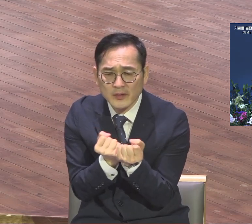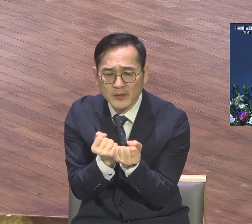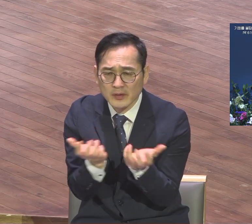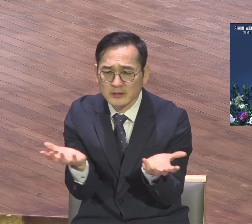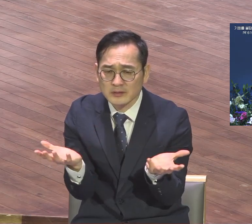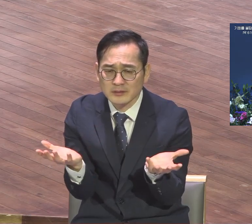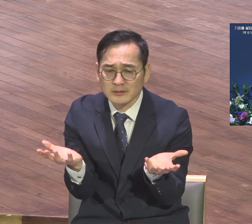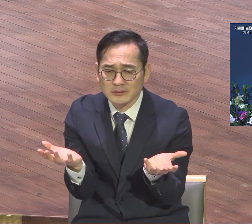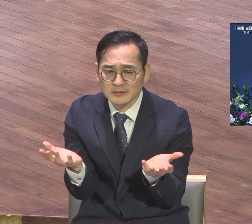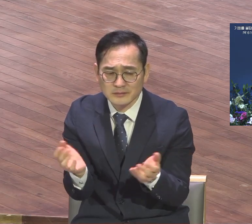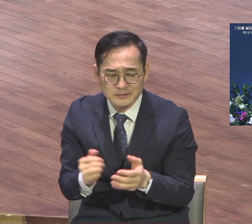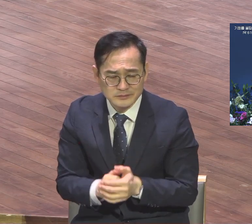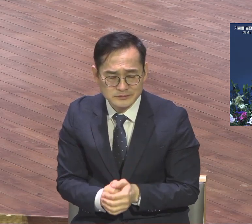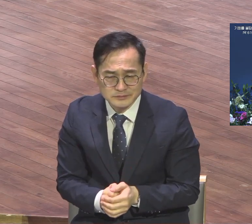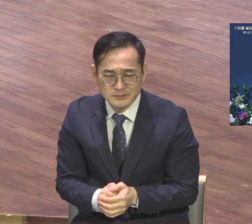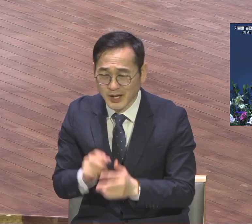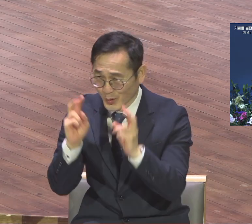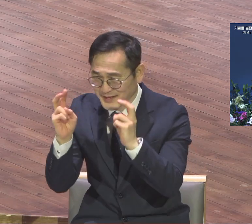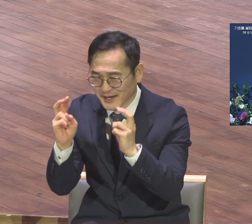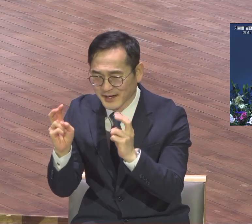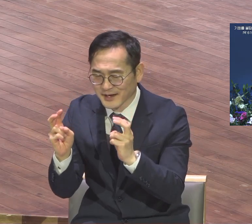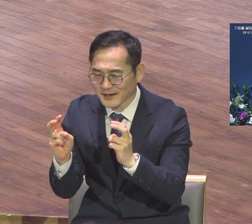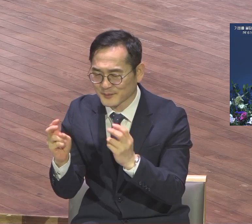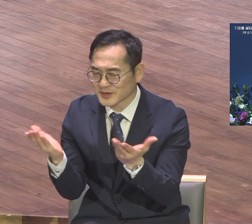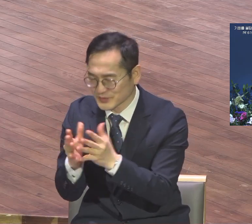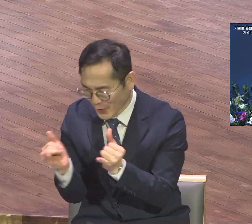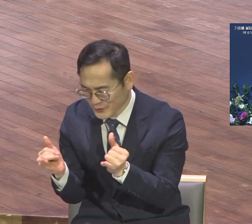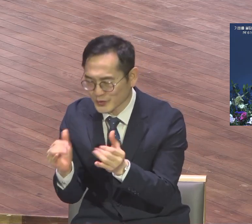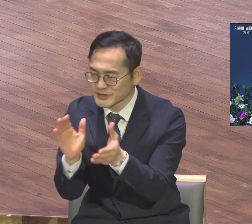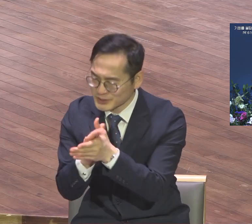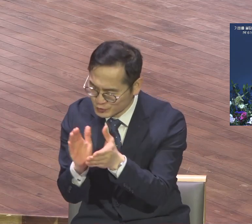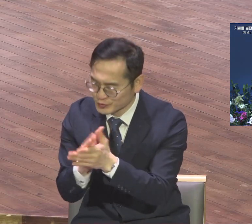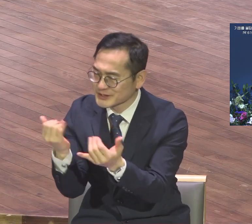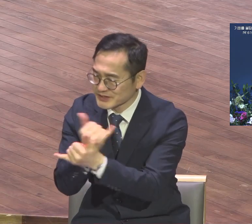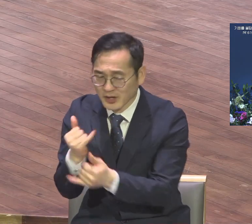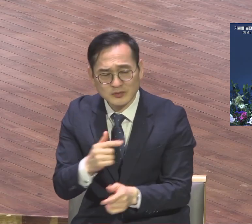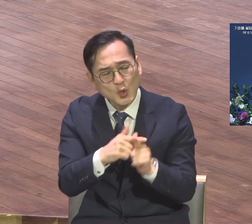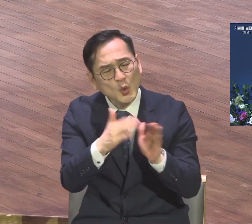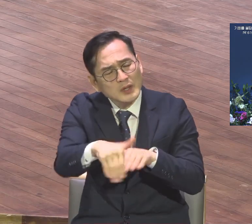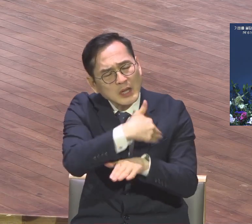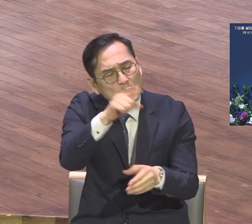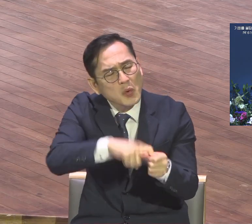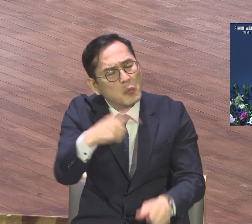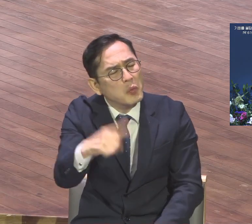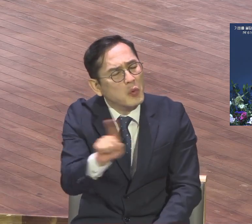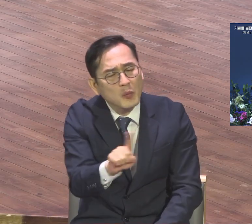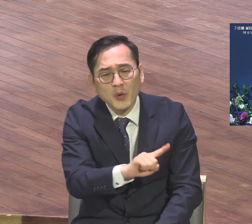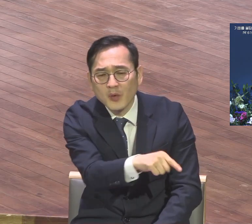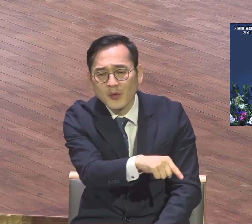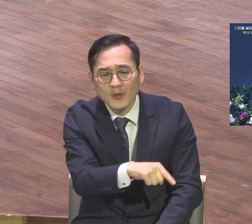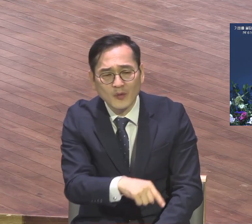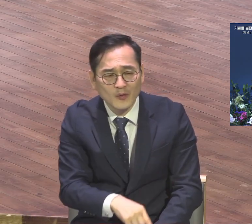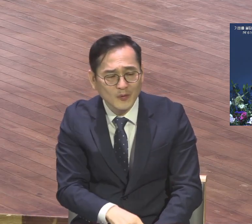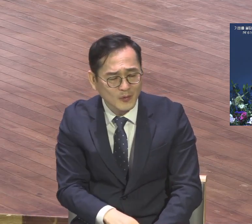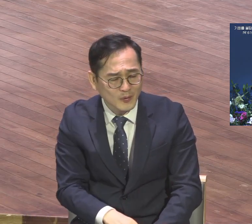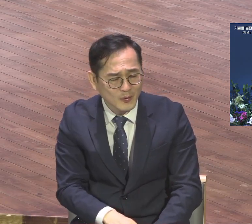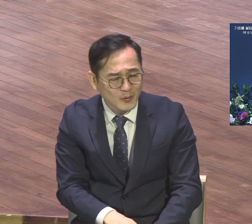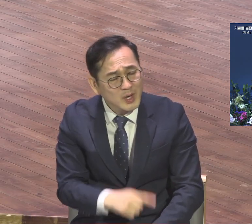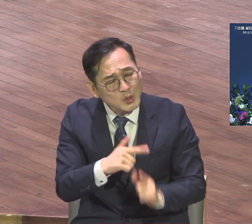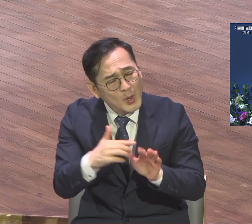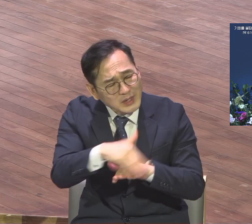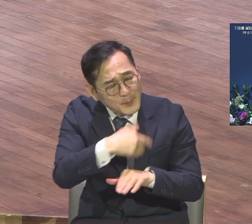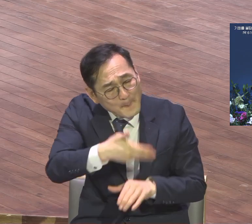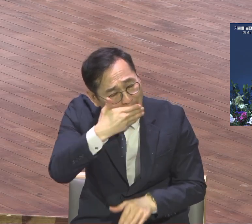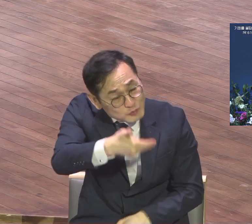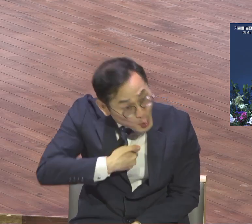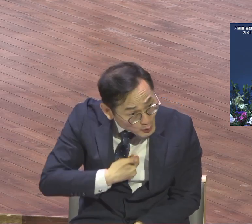회사 직원이, 동료가, 친구가, 친척이 너 왜 교회 다니냐? 교회 다니면 밥을 주나 돈을